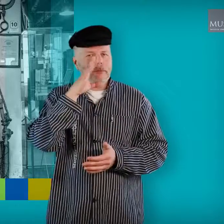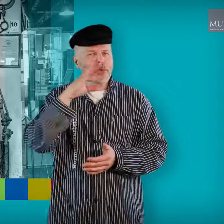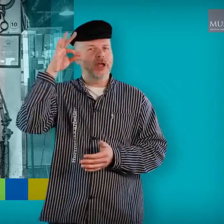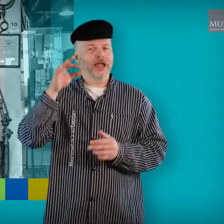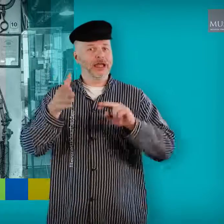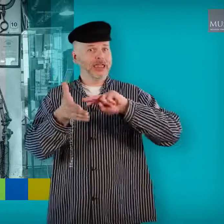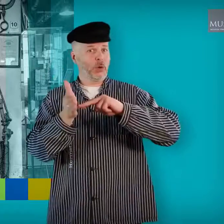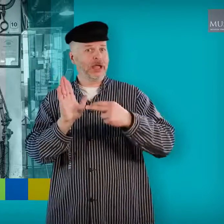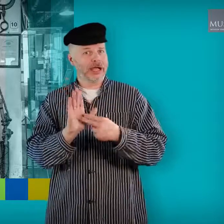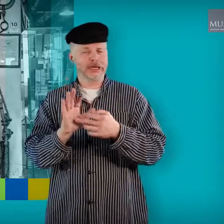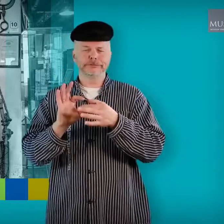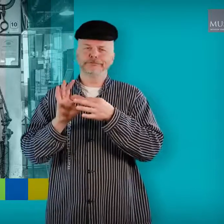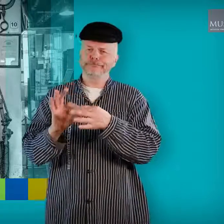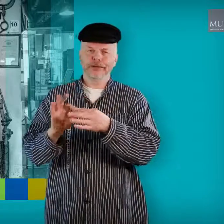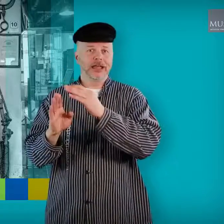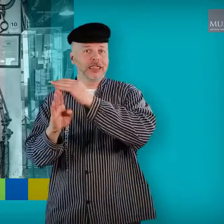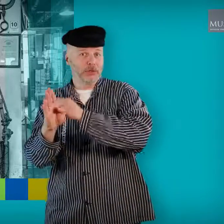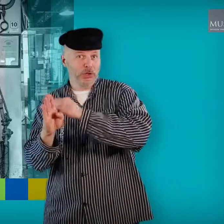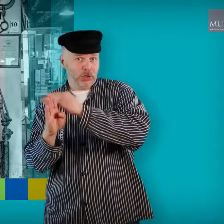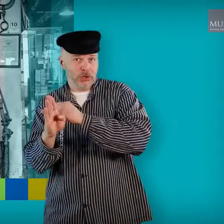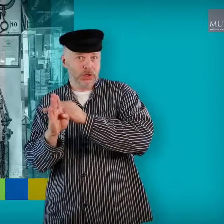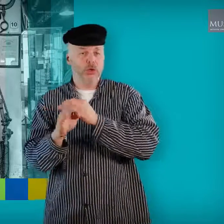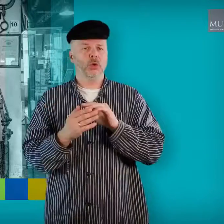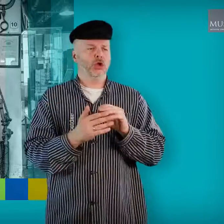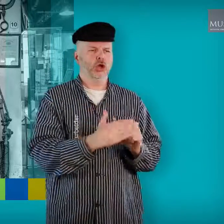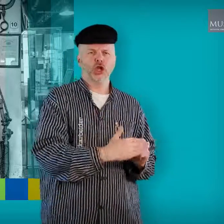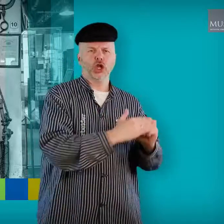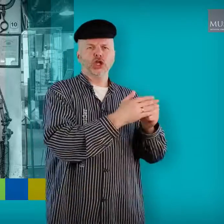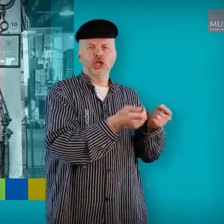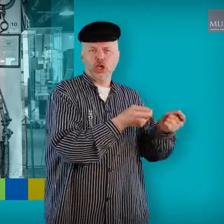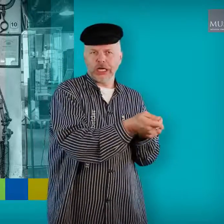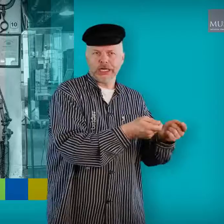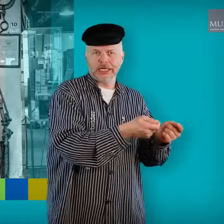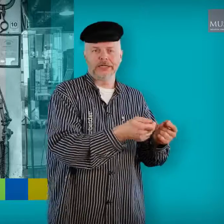moderne med bruk av teknologi til både temperatur- og trykkstyring.